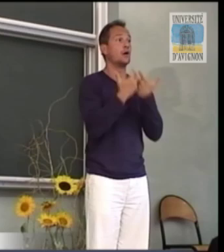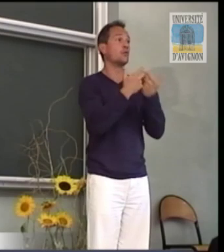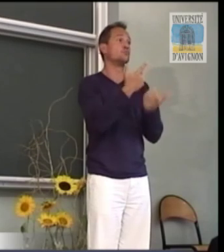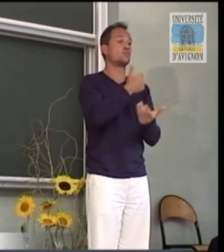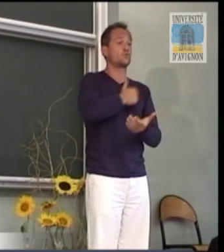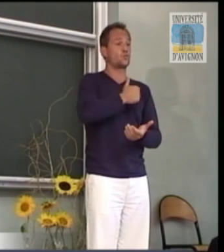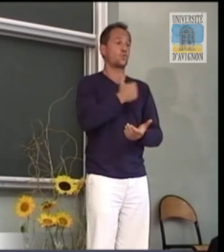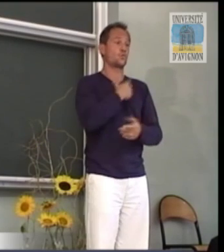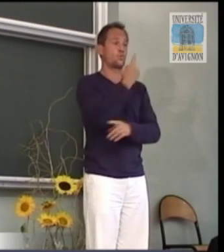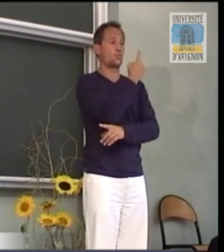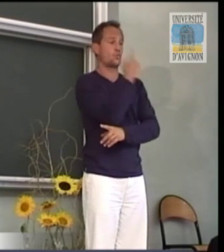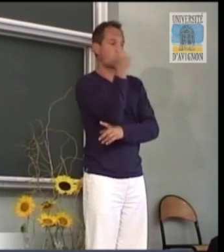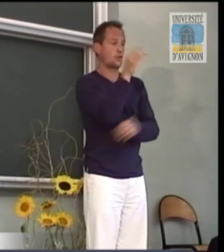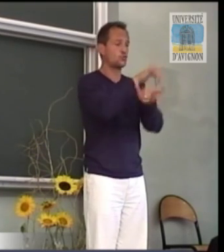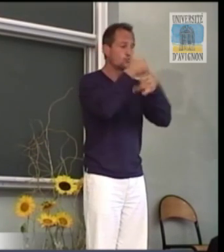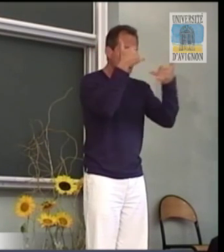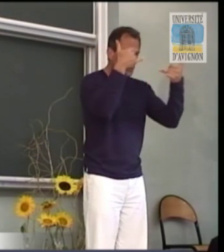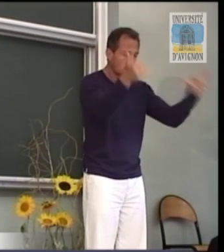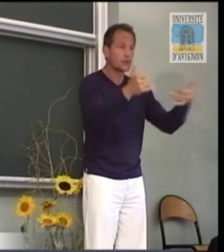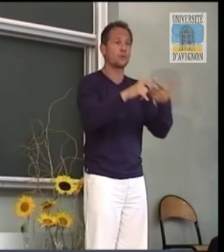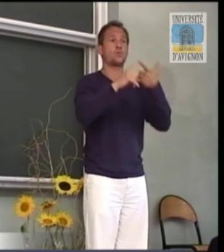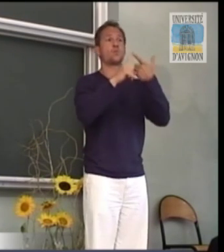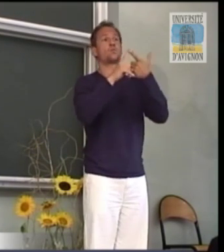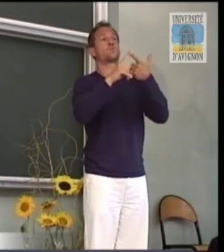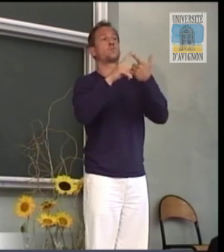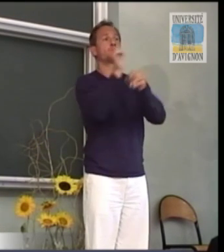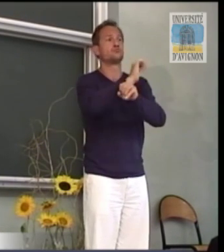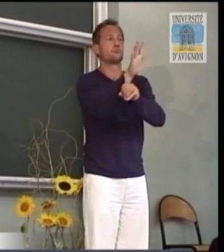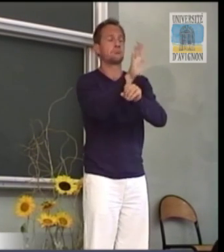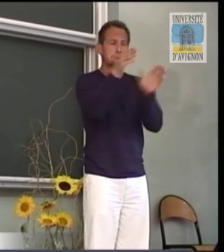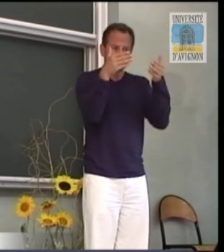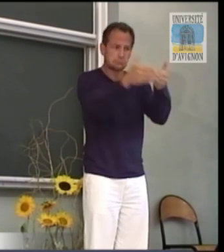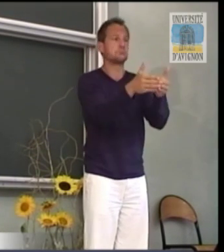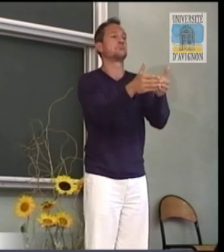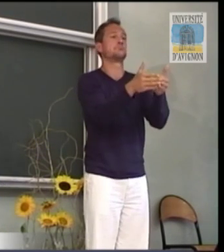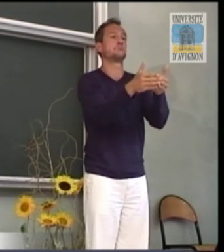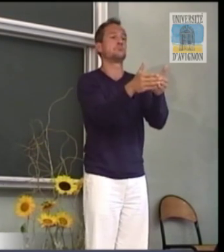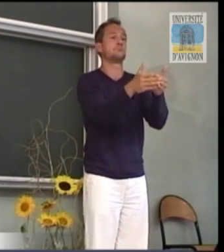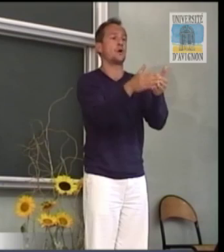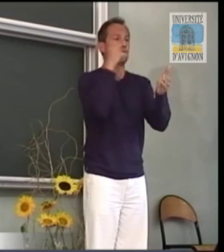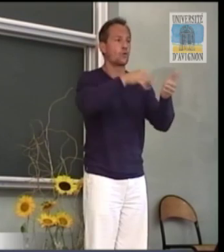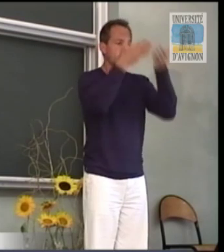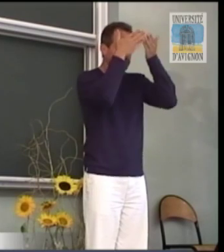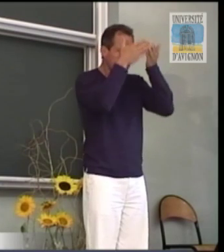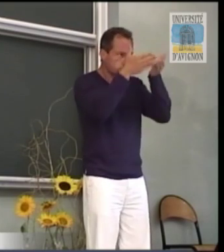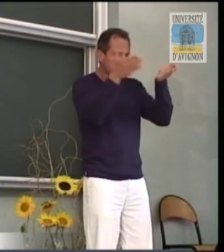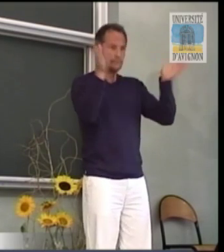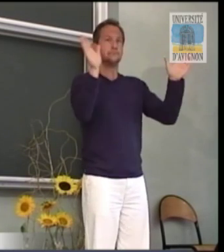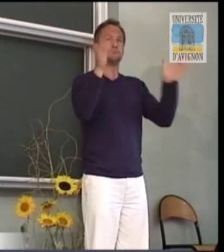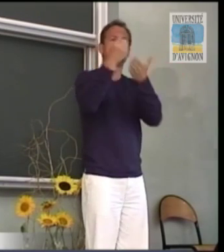un seul média. On sait bien combien notre vigilance doit être exacerbée vis-à-vis des informations qui nous sont